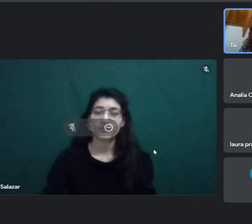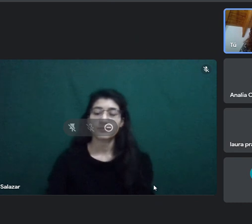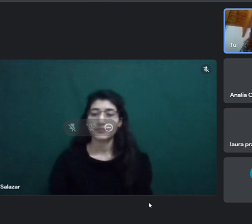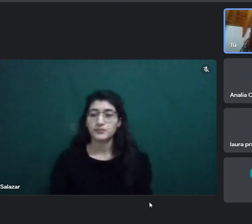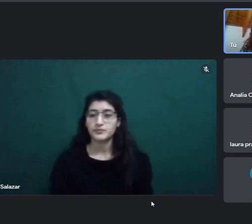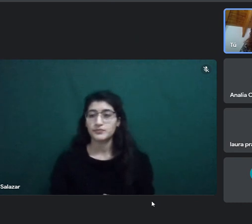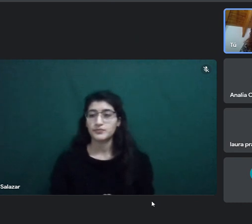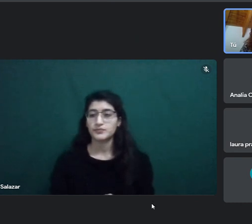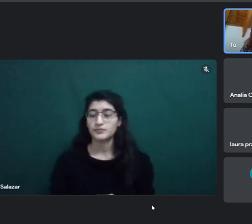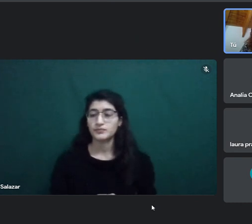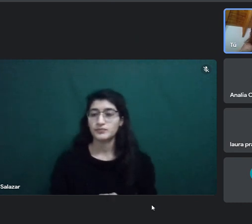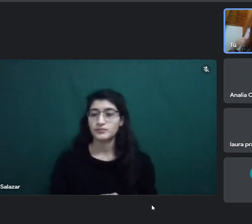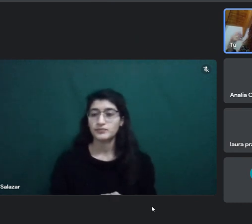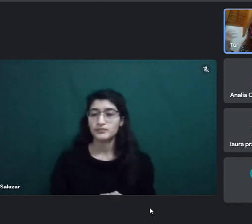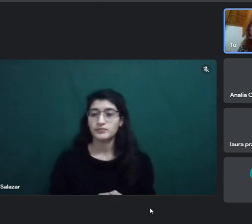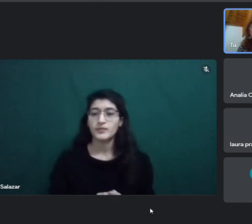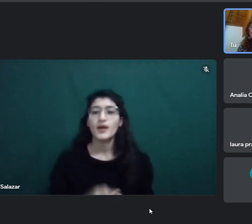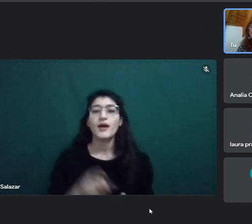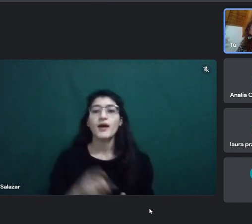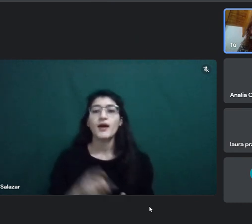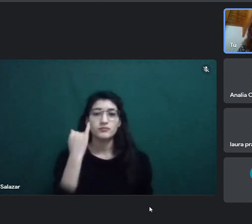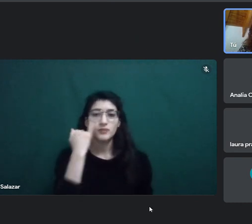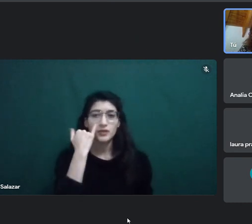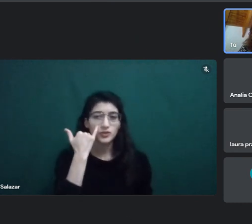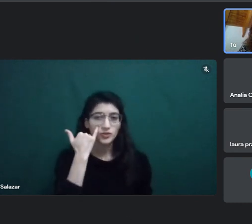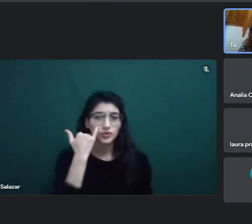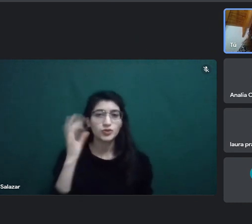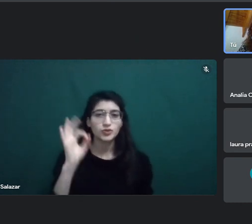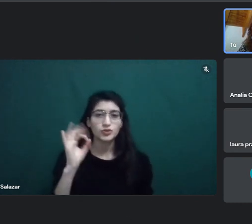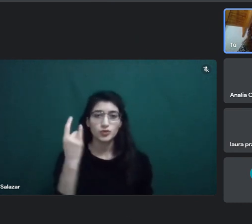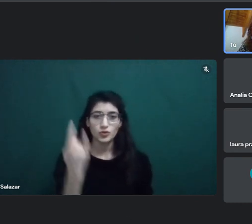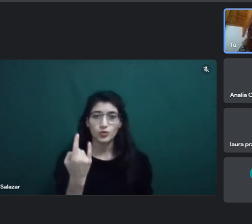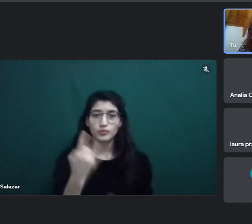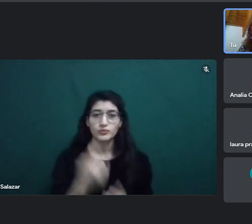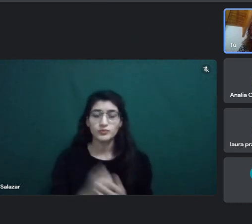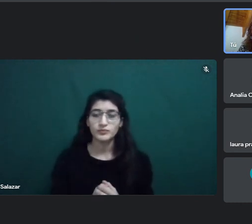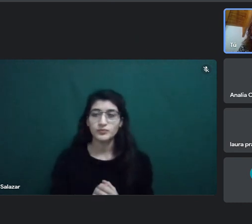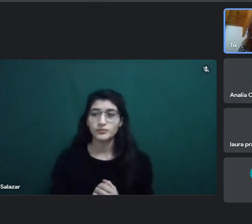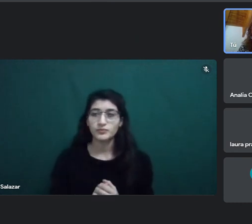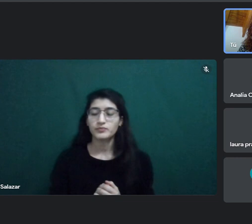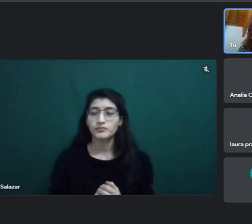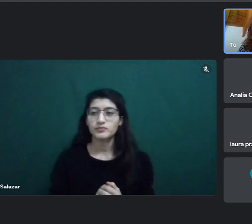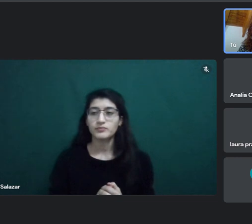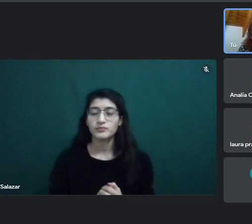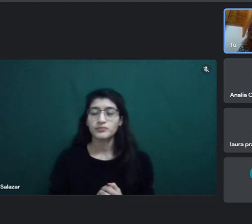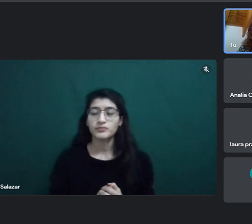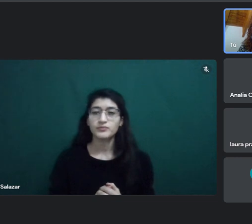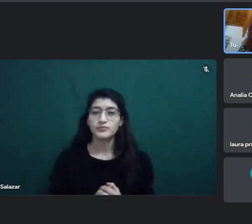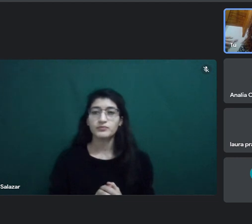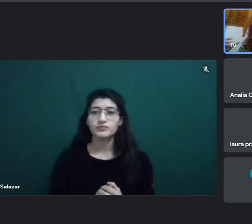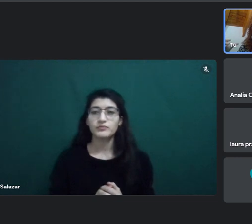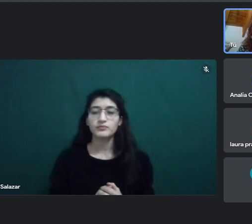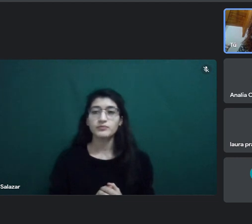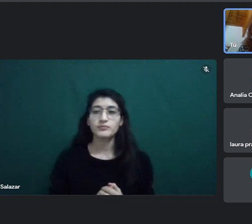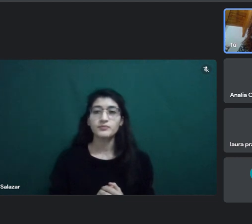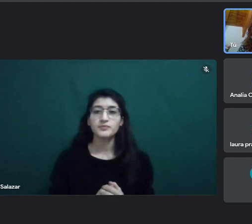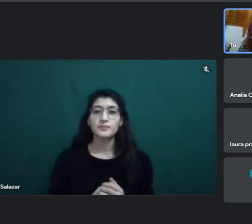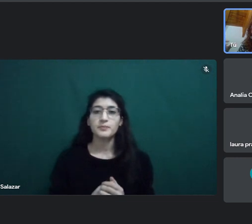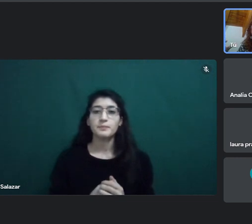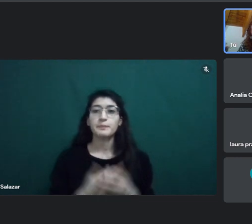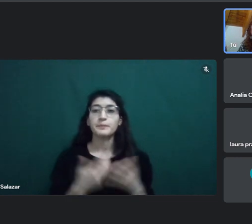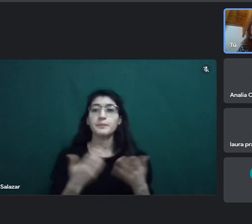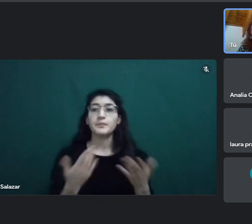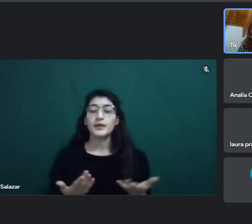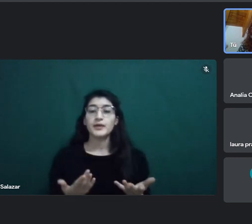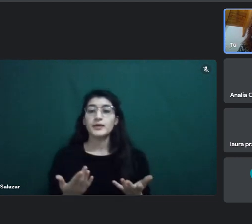para el caso formal e informal, ¿sí? Bien, entonces, se supone